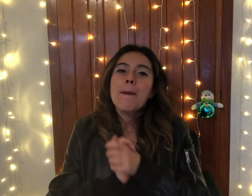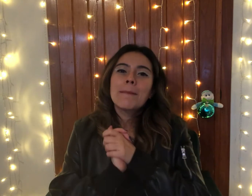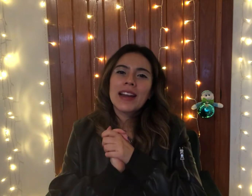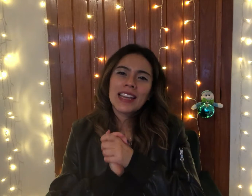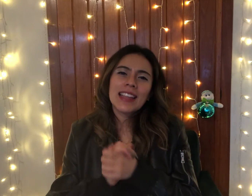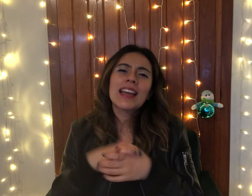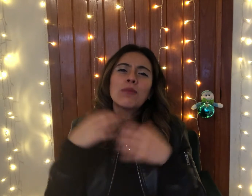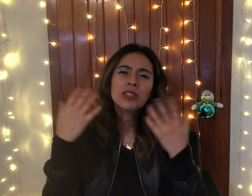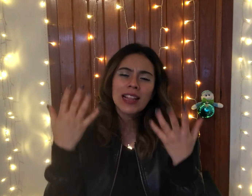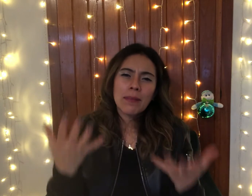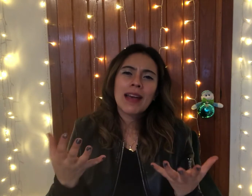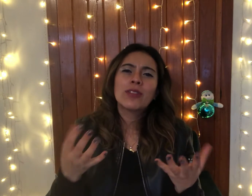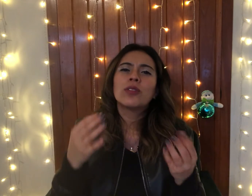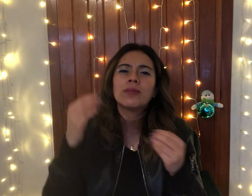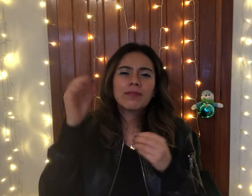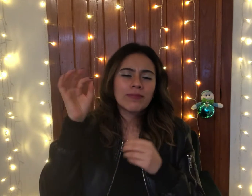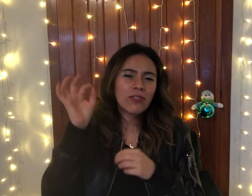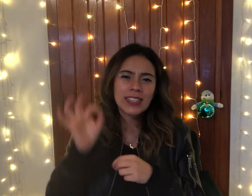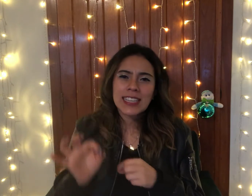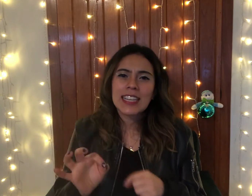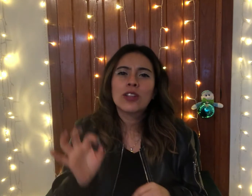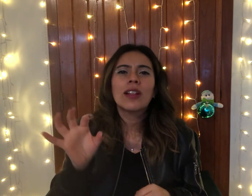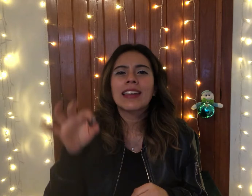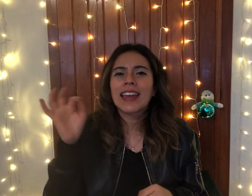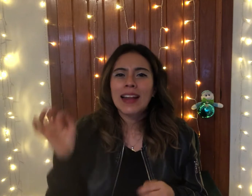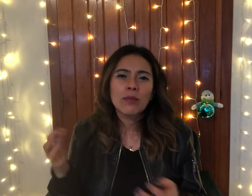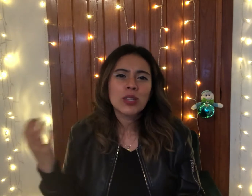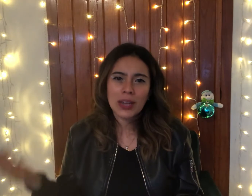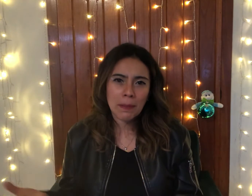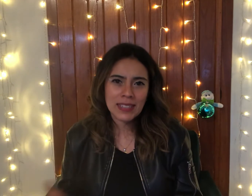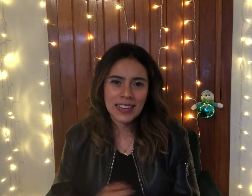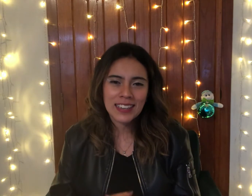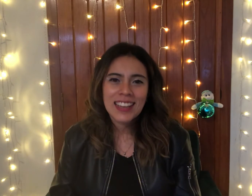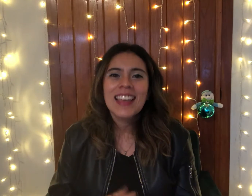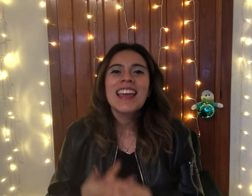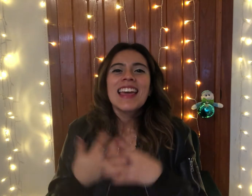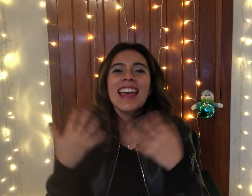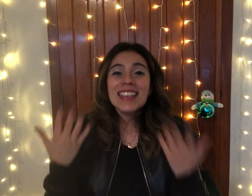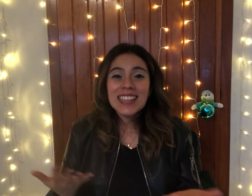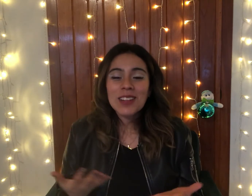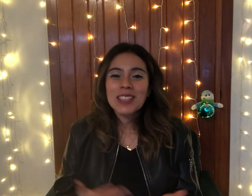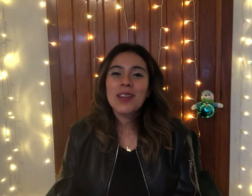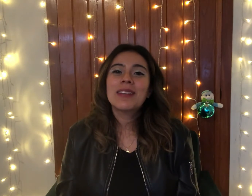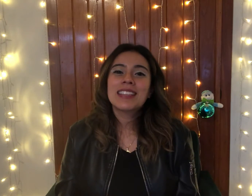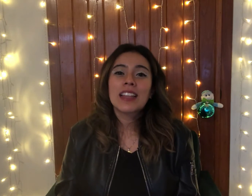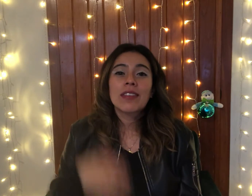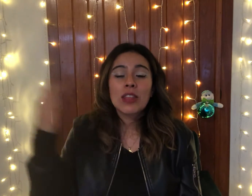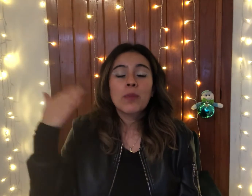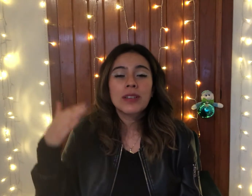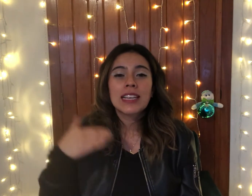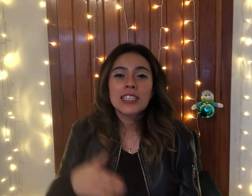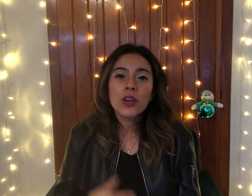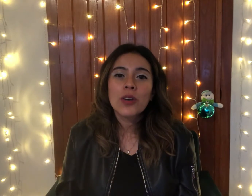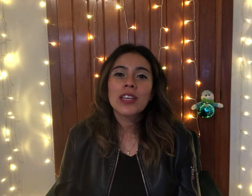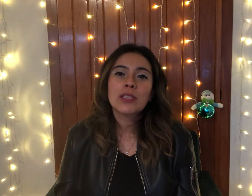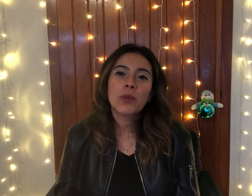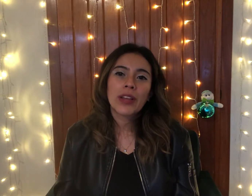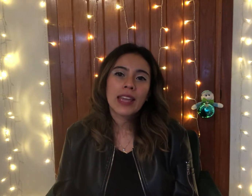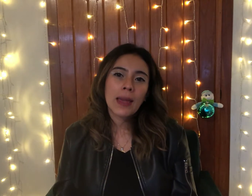para que tengamos a la mano facilito la que queramos repasar. Este glosario va a estar dividido por secciones, por